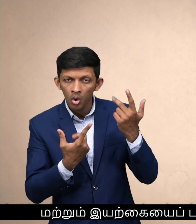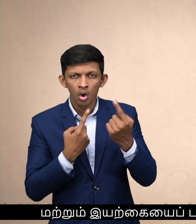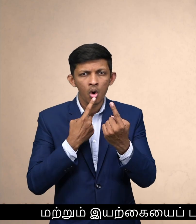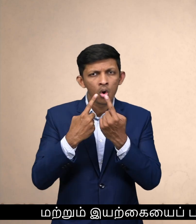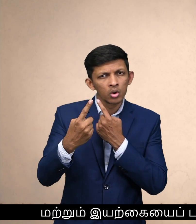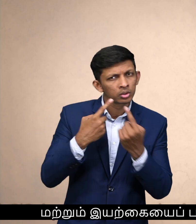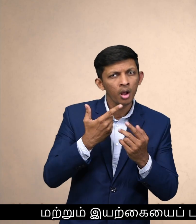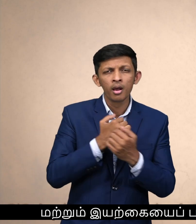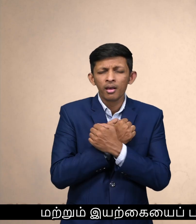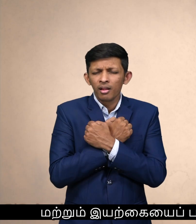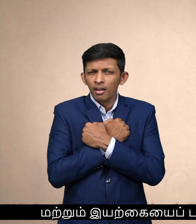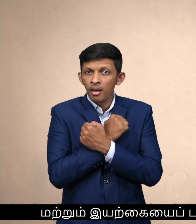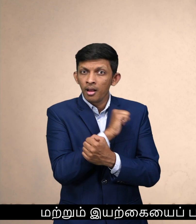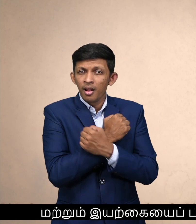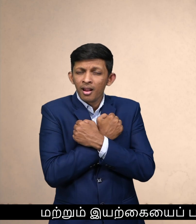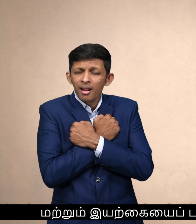கவிதை.